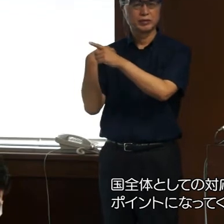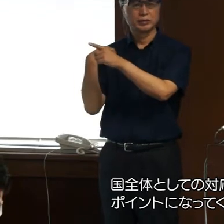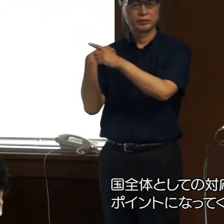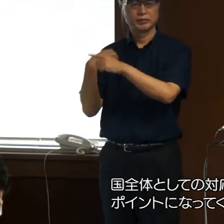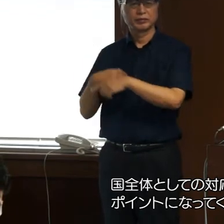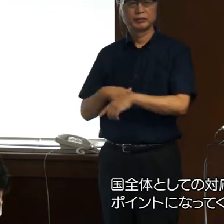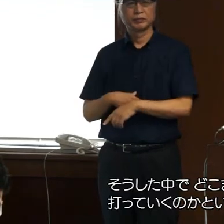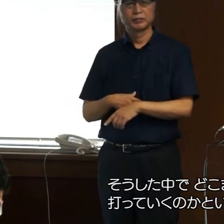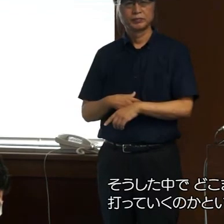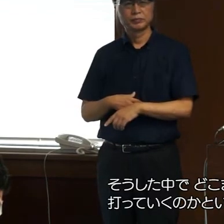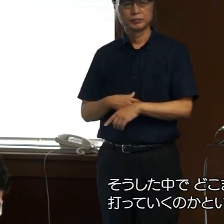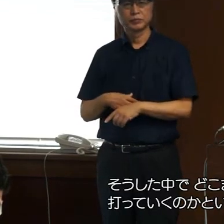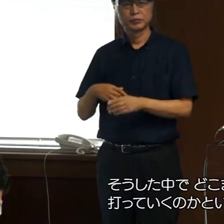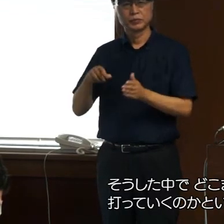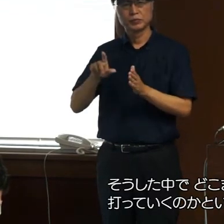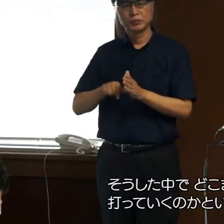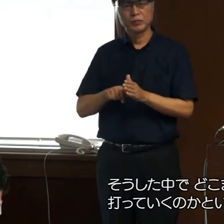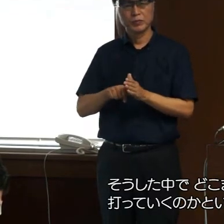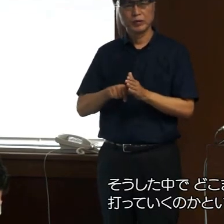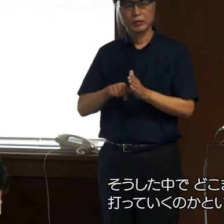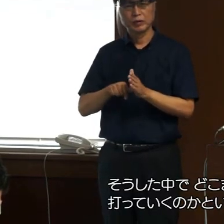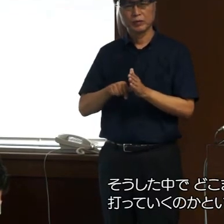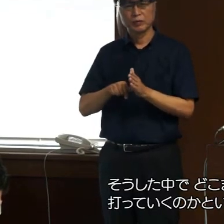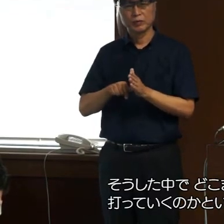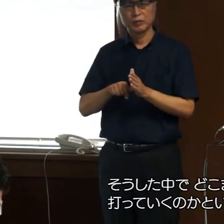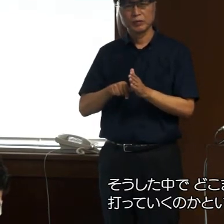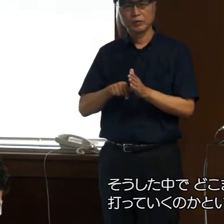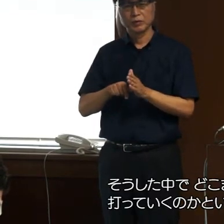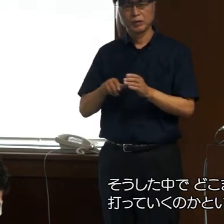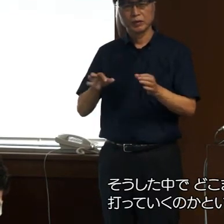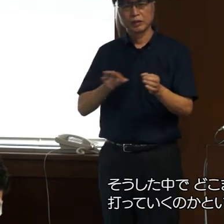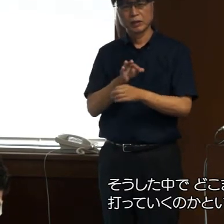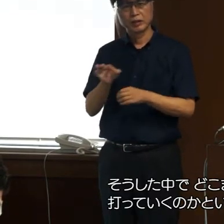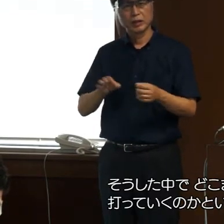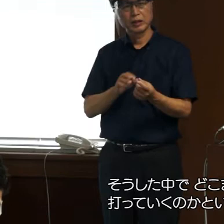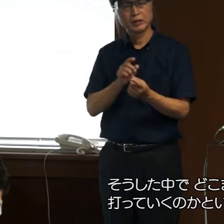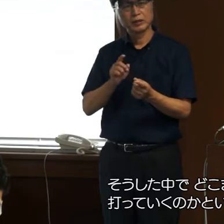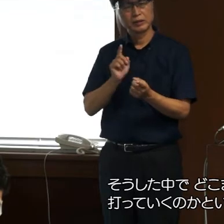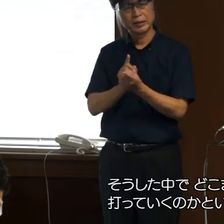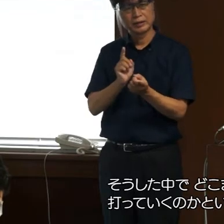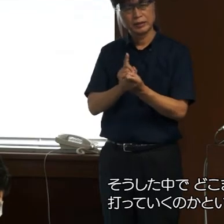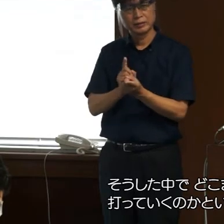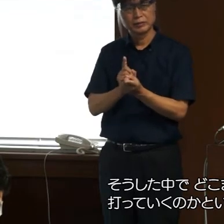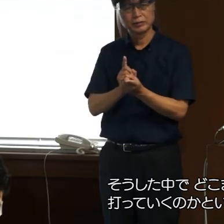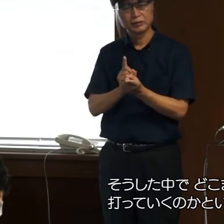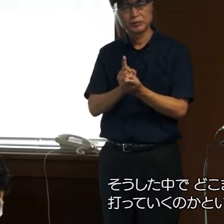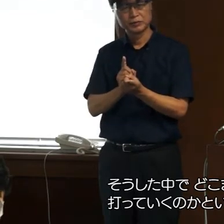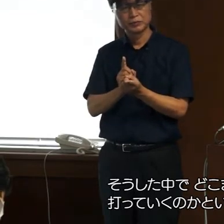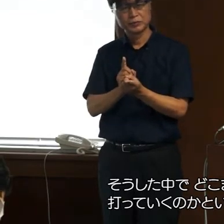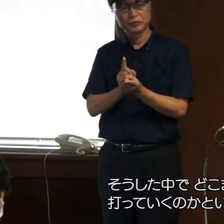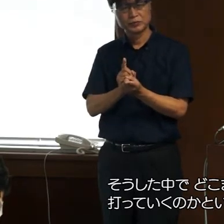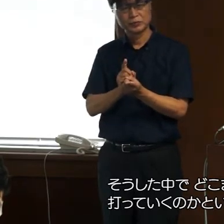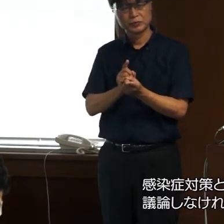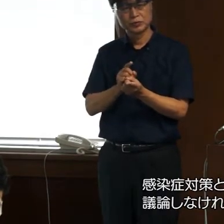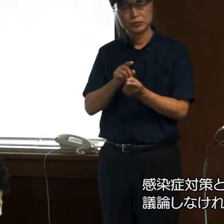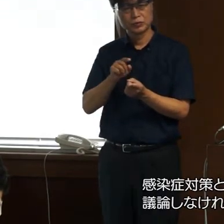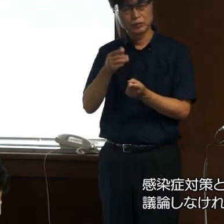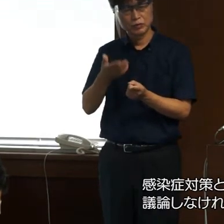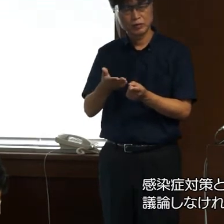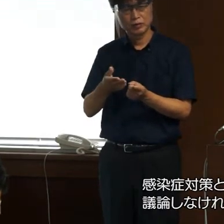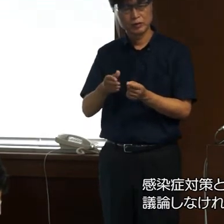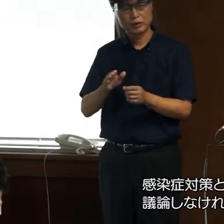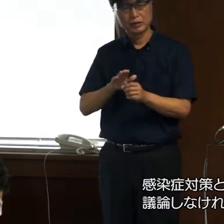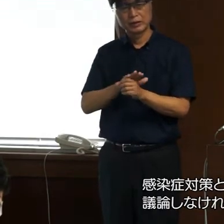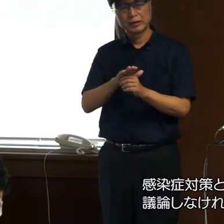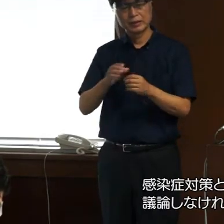、そうした中でどこまでこの経済対策というものを打っていくのかというのは、それと感染